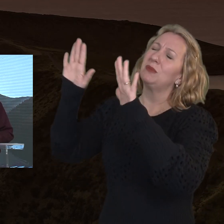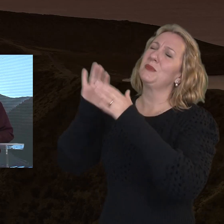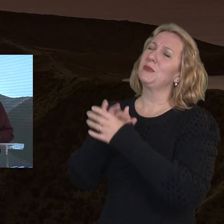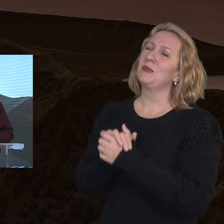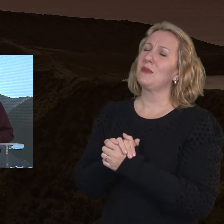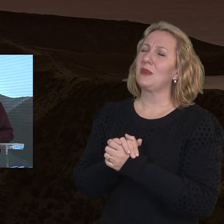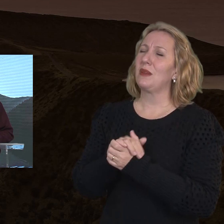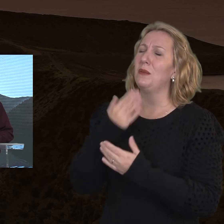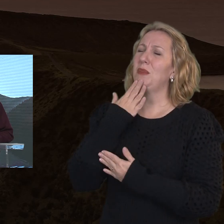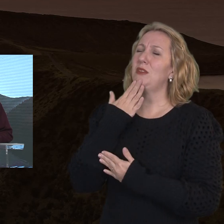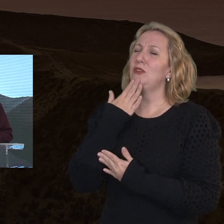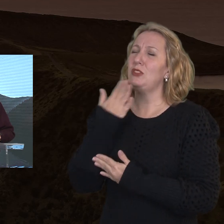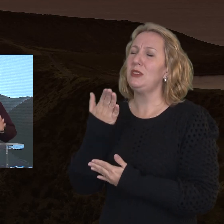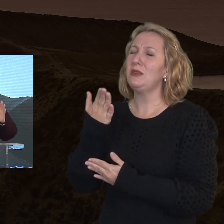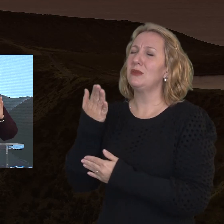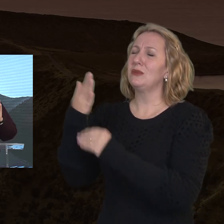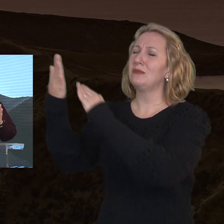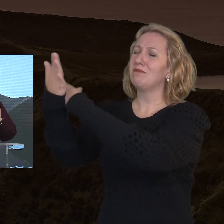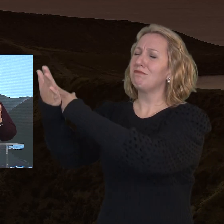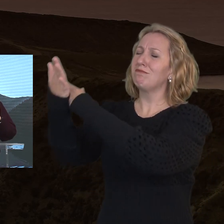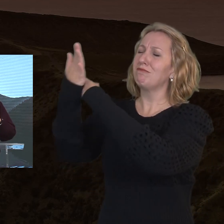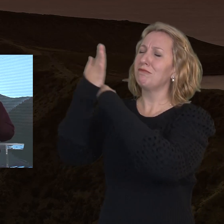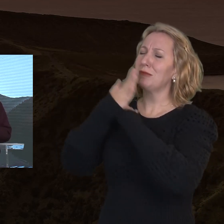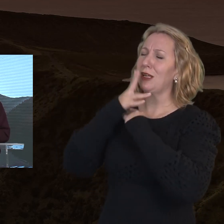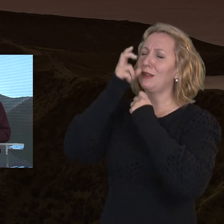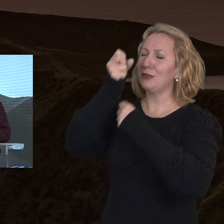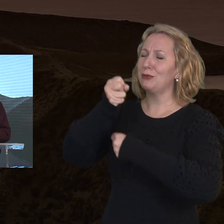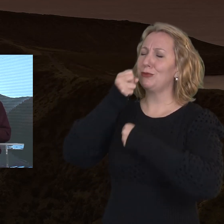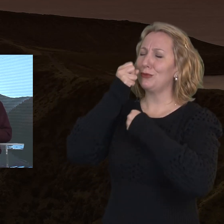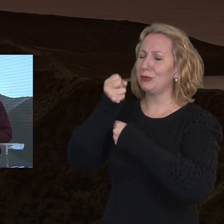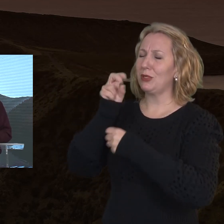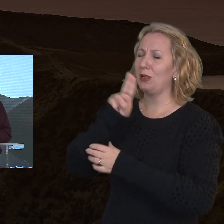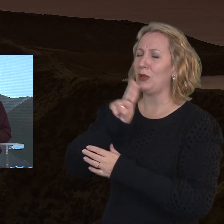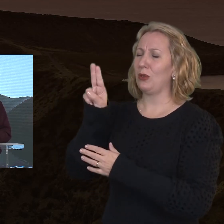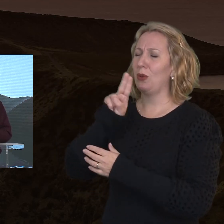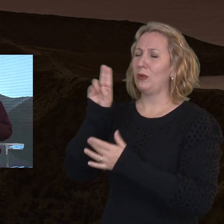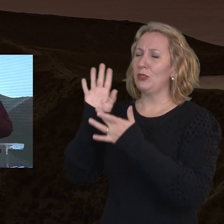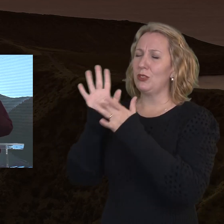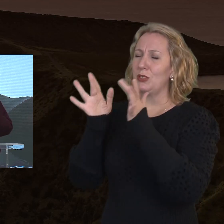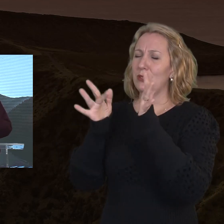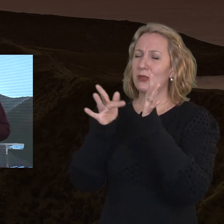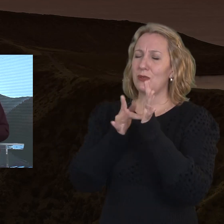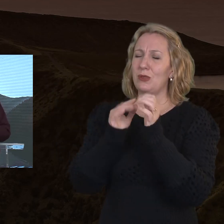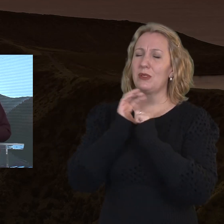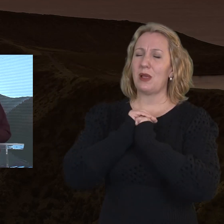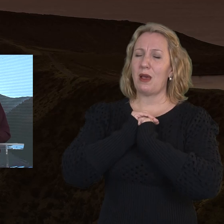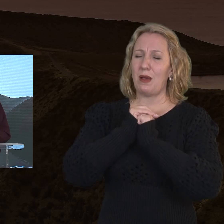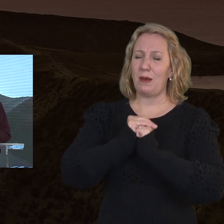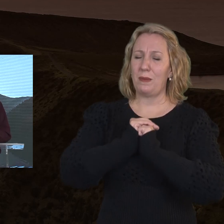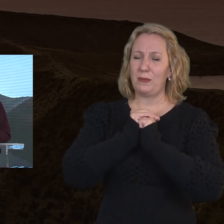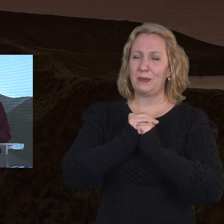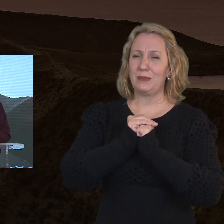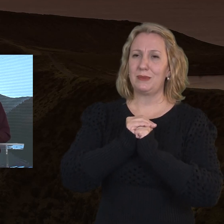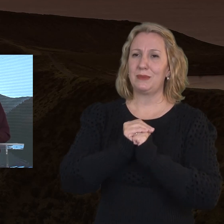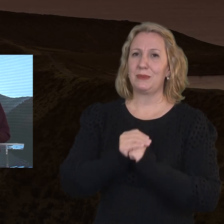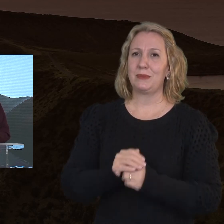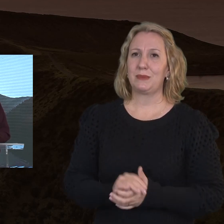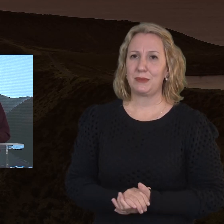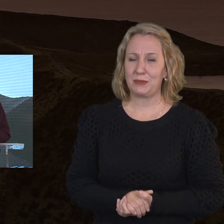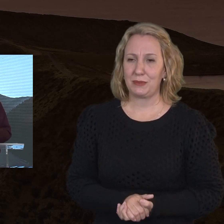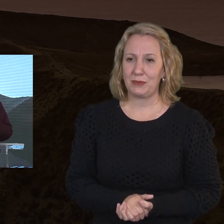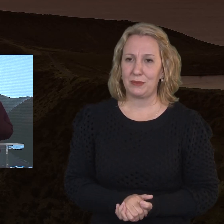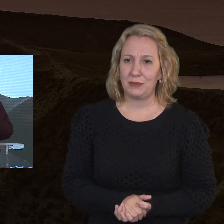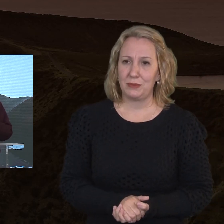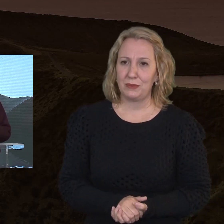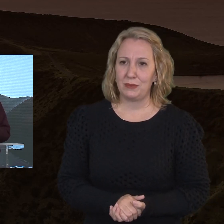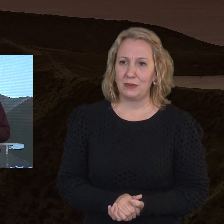senhor que tu nos fortalezas em nome do senhor jesus amém amém agora aguardem irmãos que